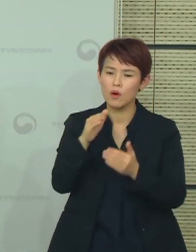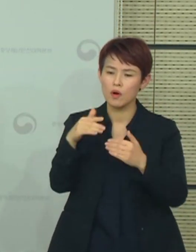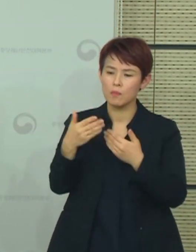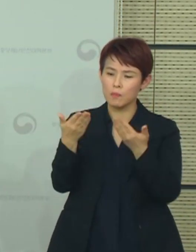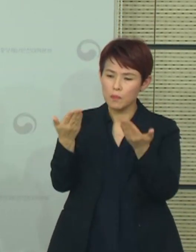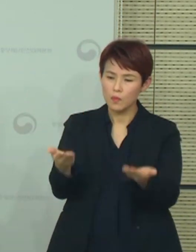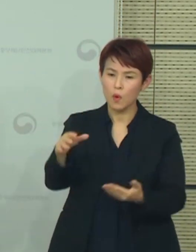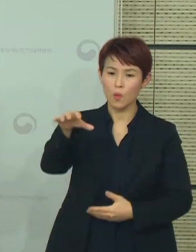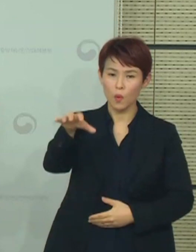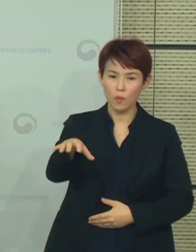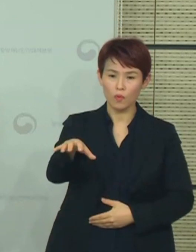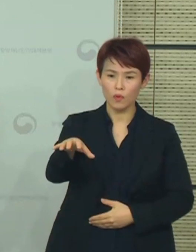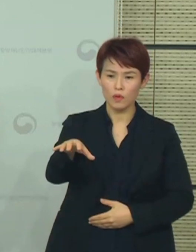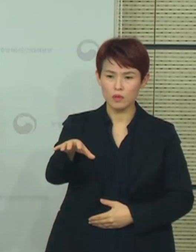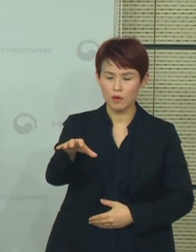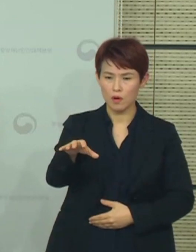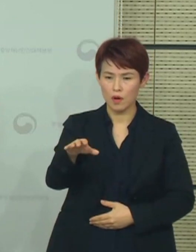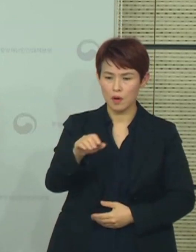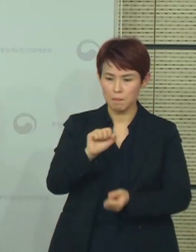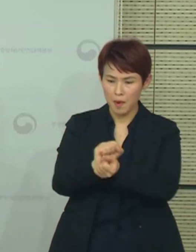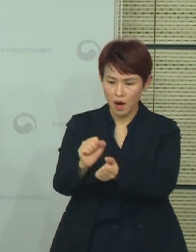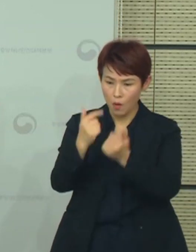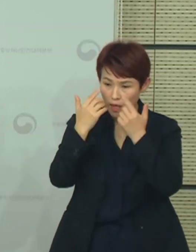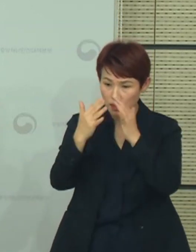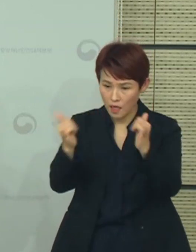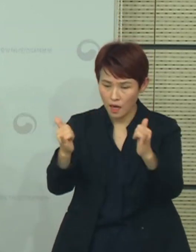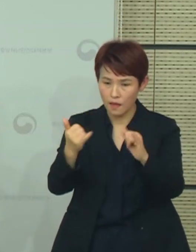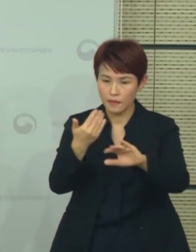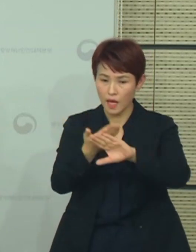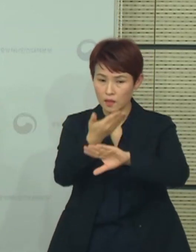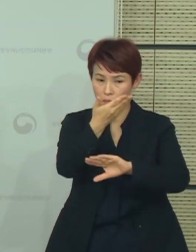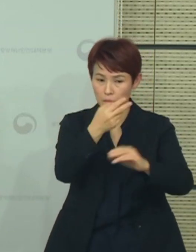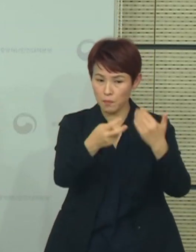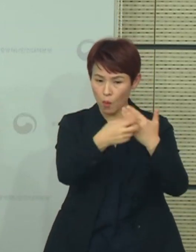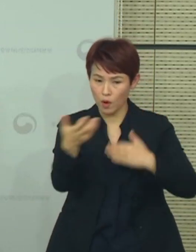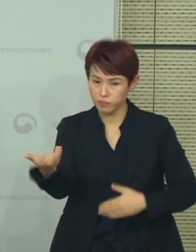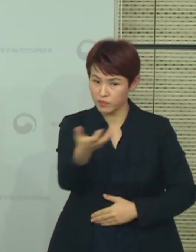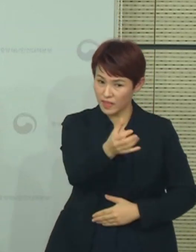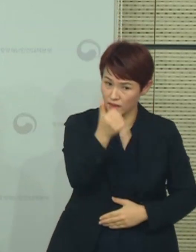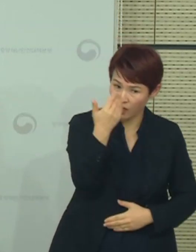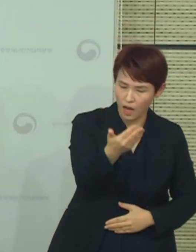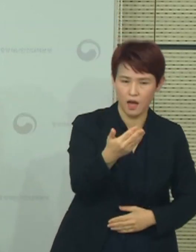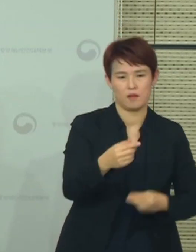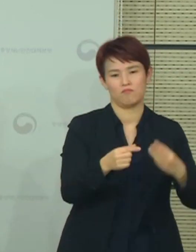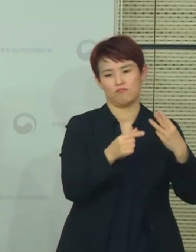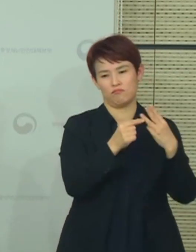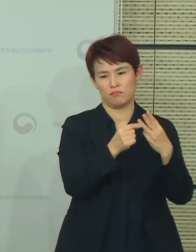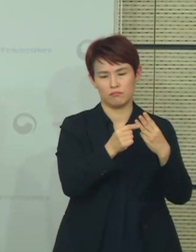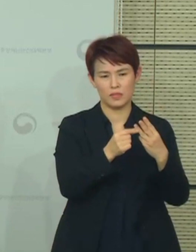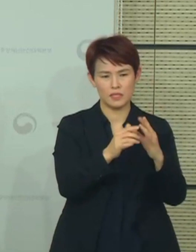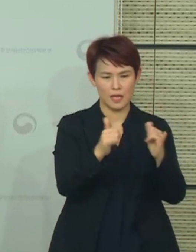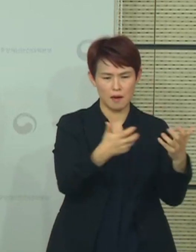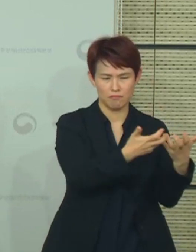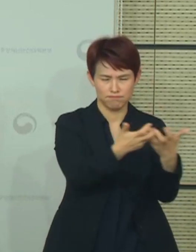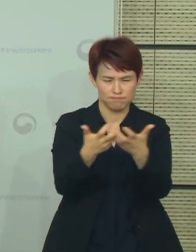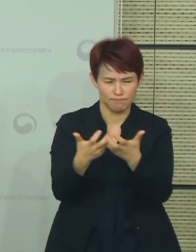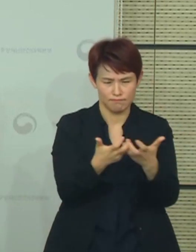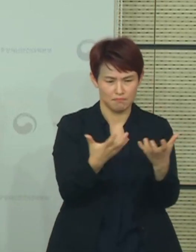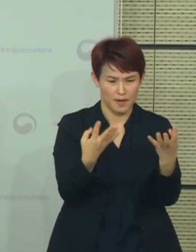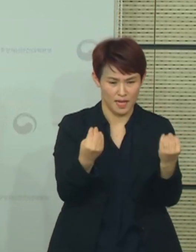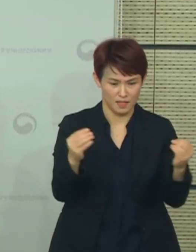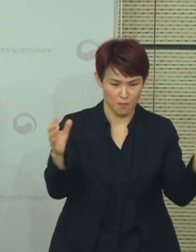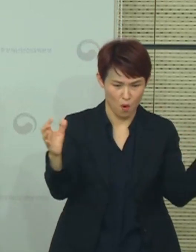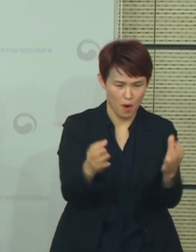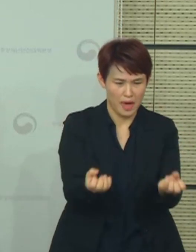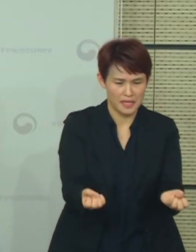환자들은 그 다른 병원으로 이송할 계획이 있는 건지 궁금하고요. 그리고 마지막으로 이 다수가 밀집해서 응원 구호하는